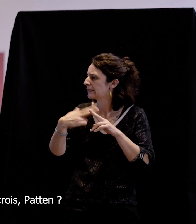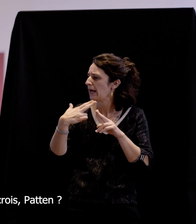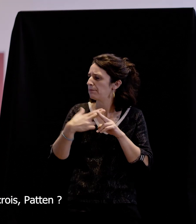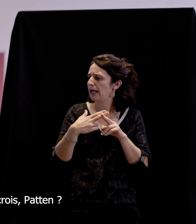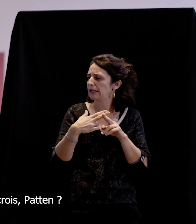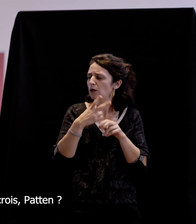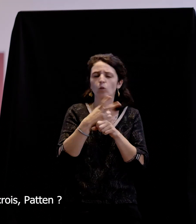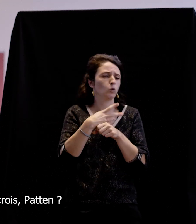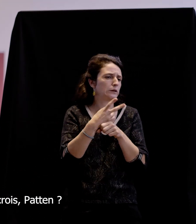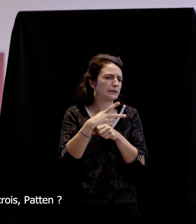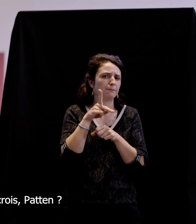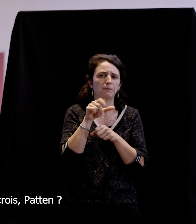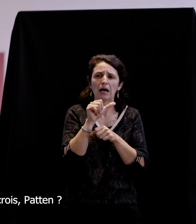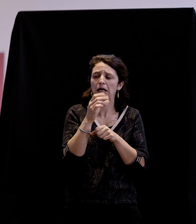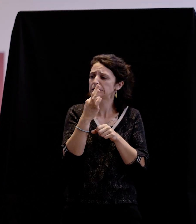Paten, qui a